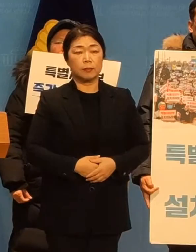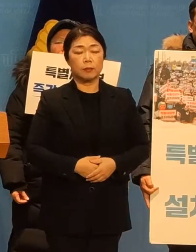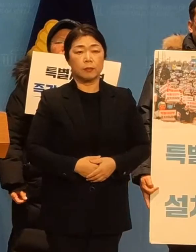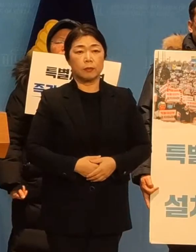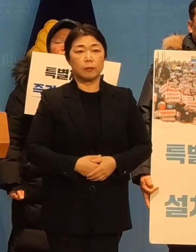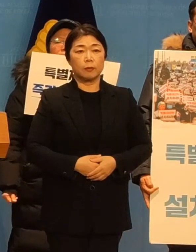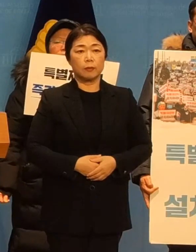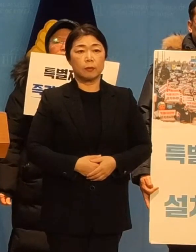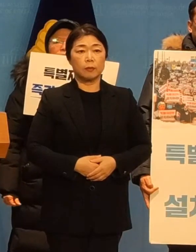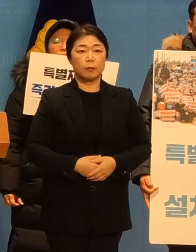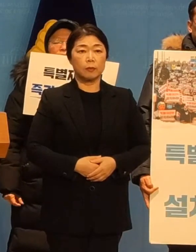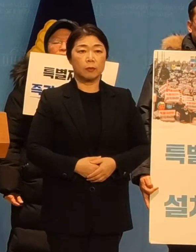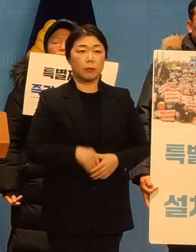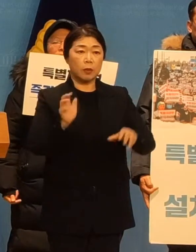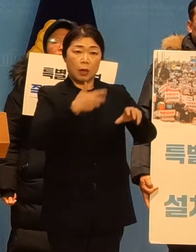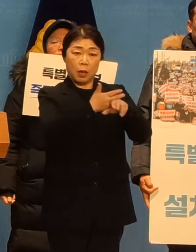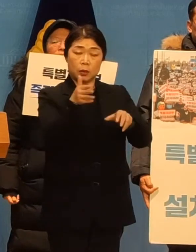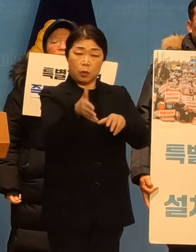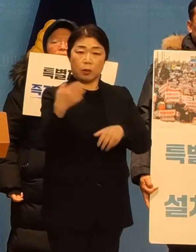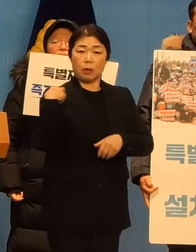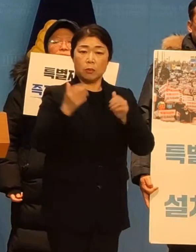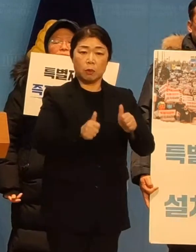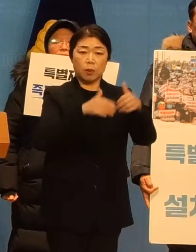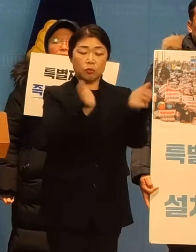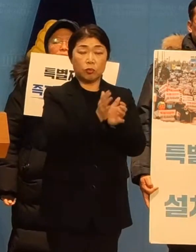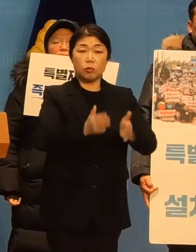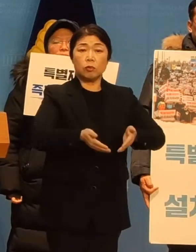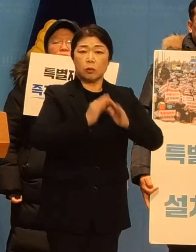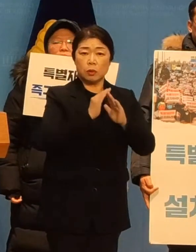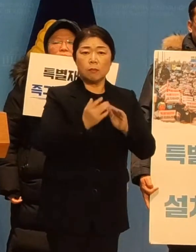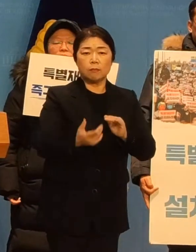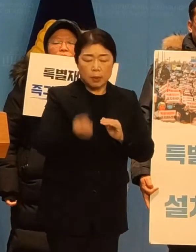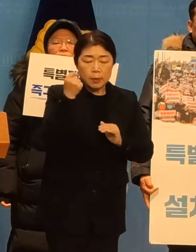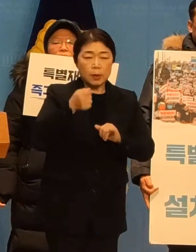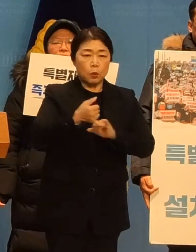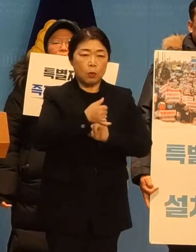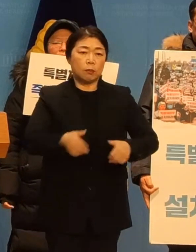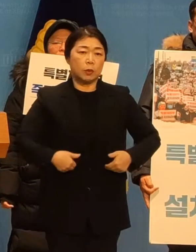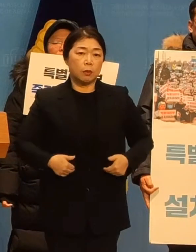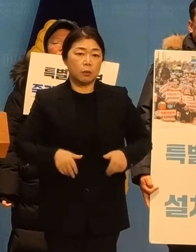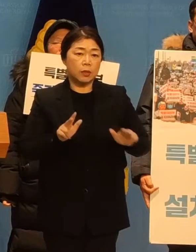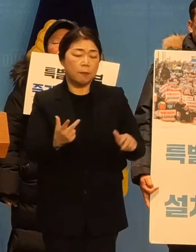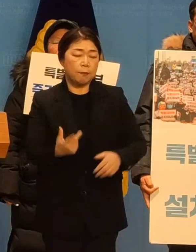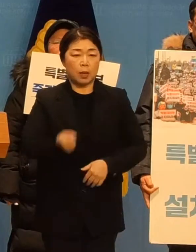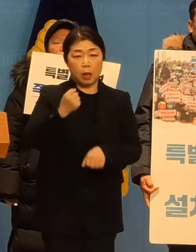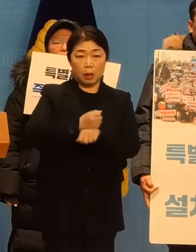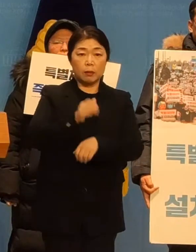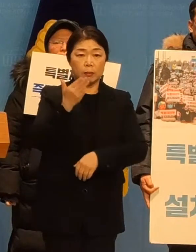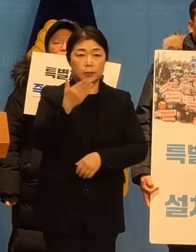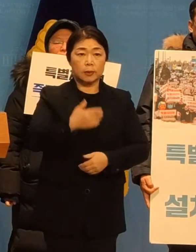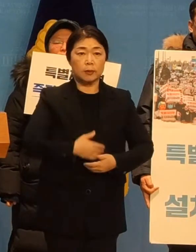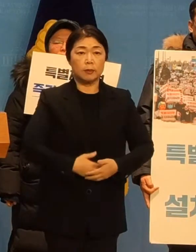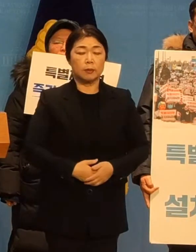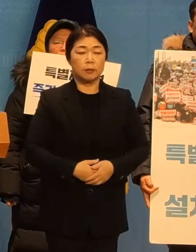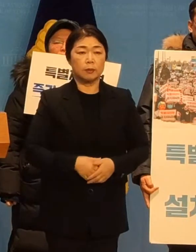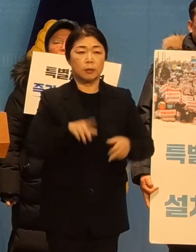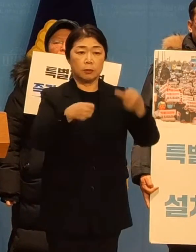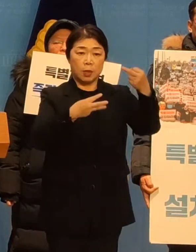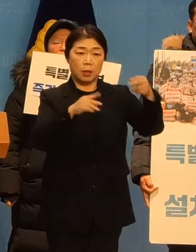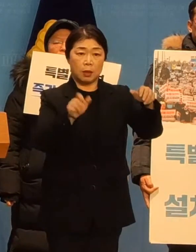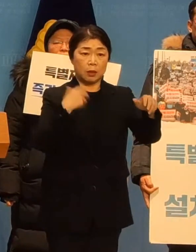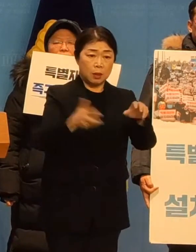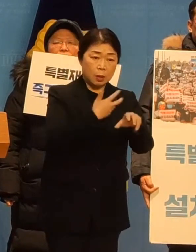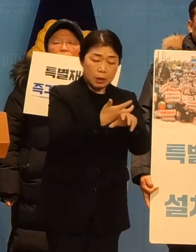것이다. 내란 전담 재판부 설치는 하루가 급한 문제다. 빨리 처리해야 한다. 12.3 내란